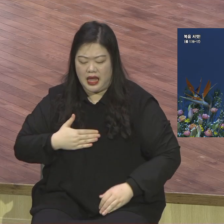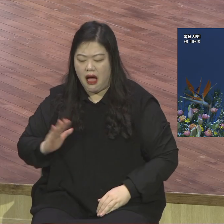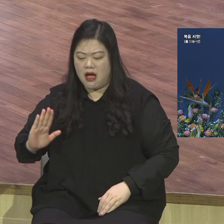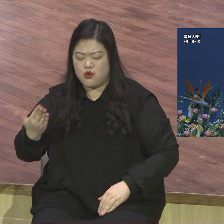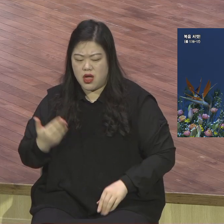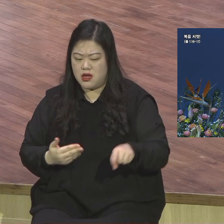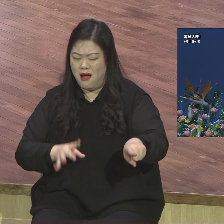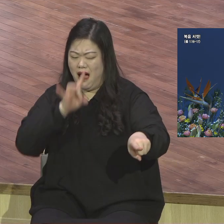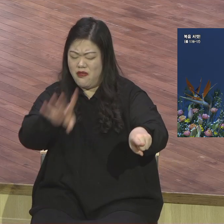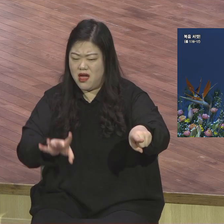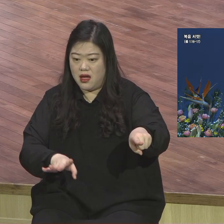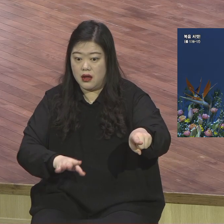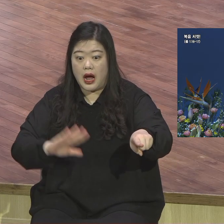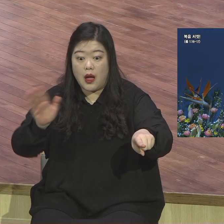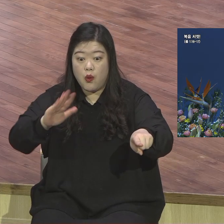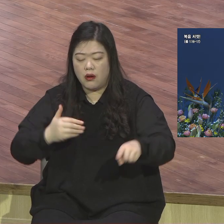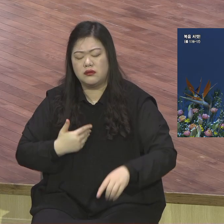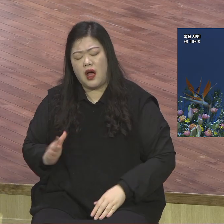참 만나면 참 편해.